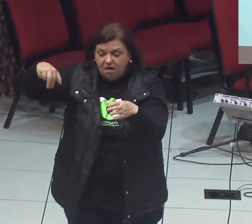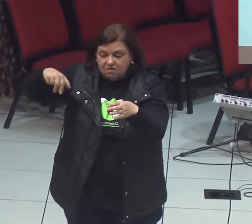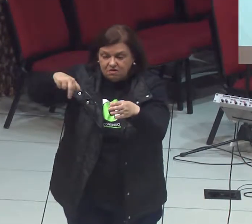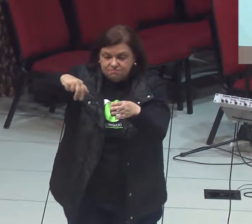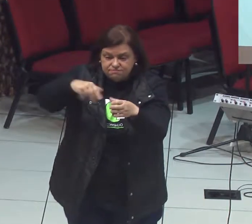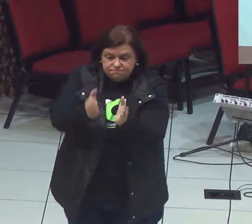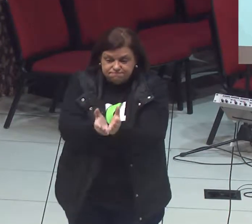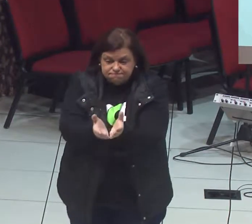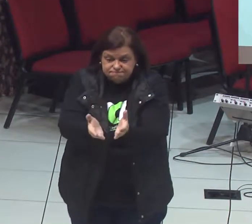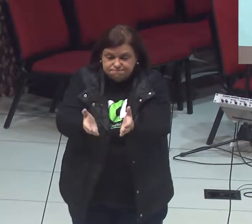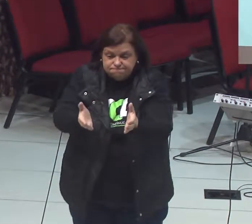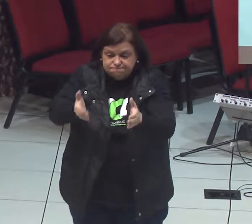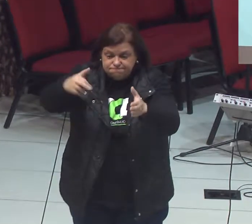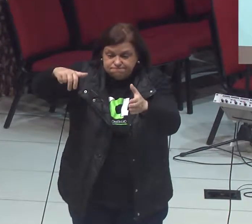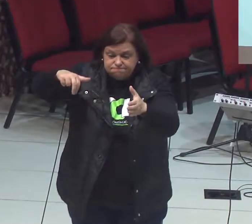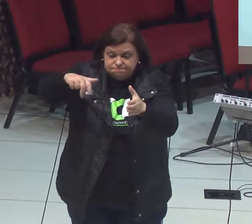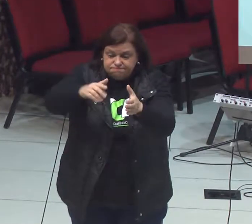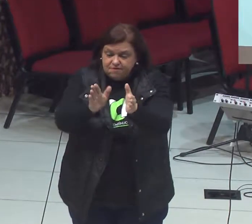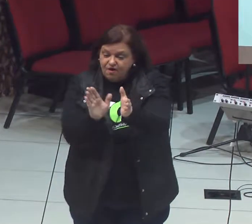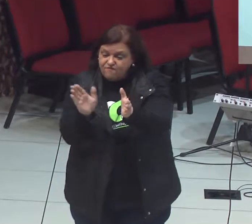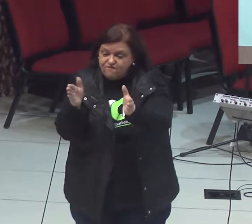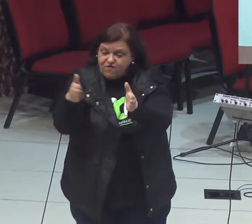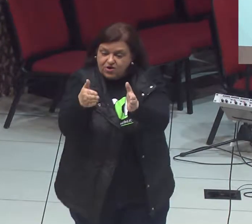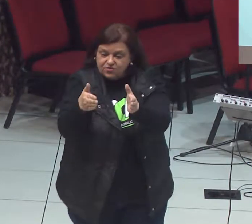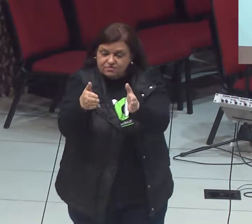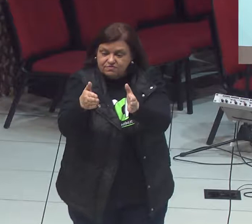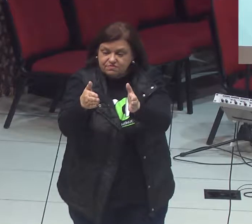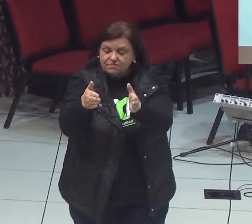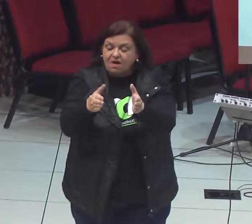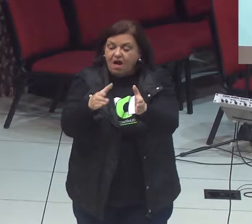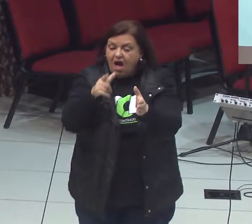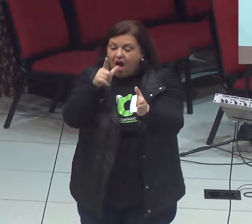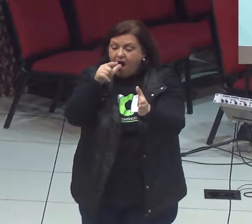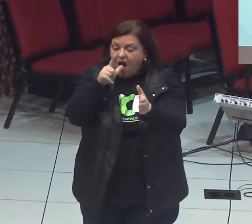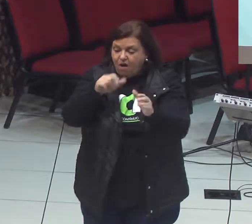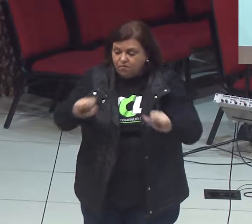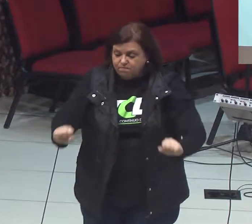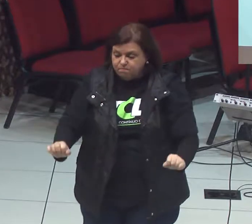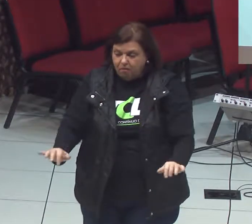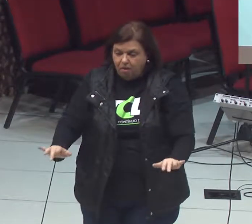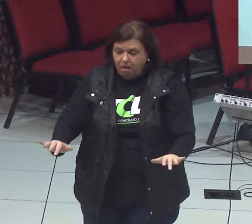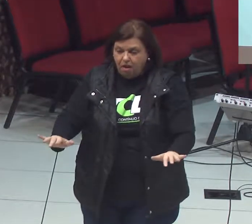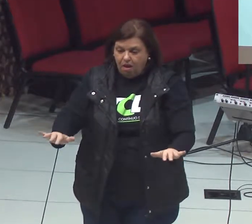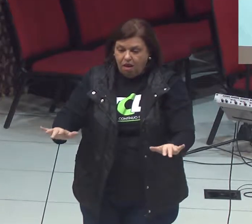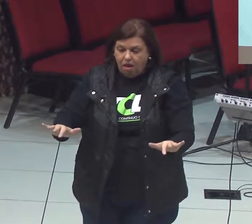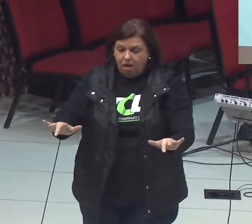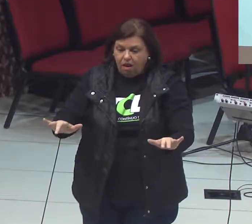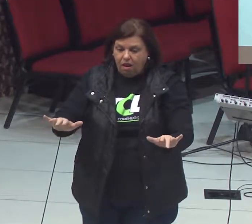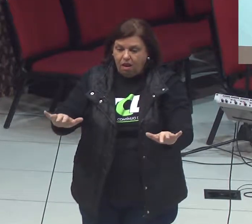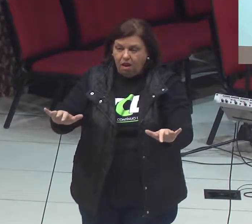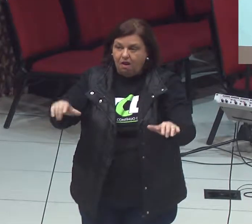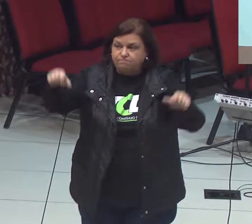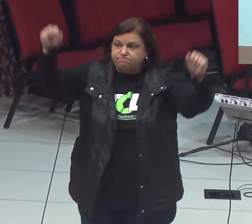falando, e o dilúvio veio e os levou a todos. Então a nossa preocupação aqui,